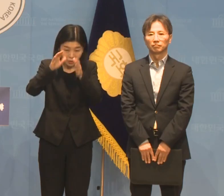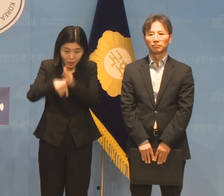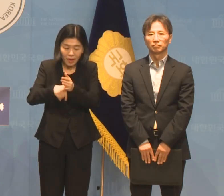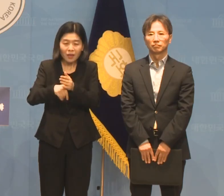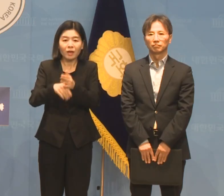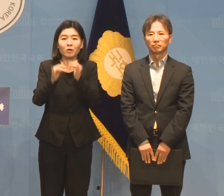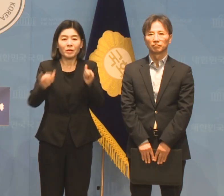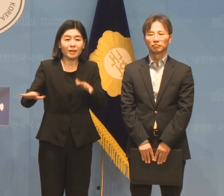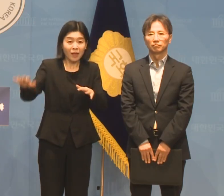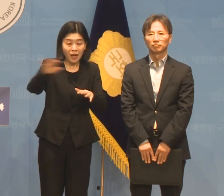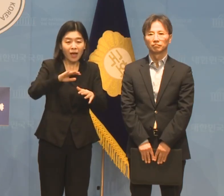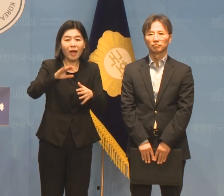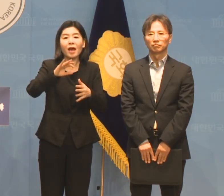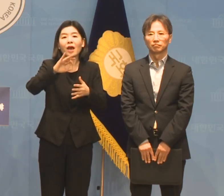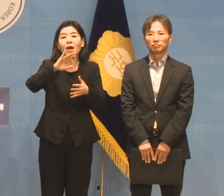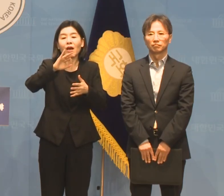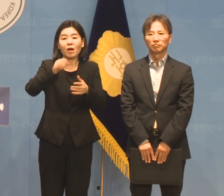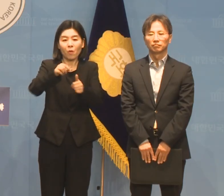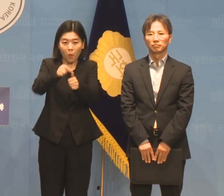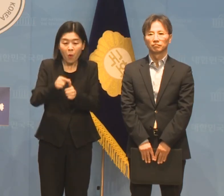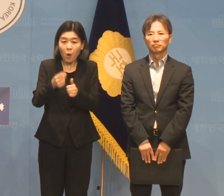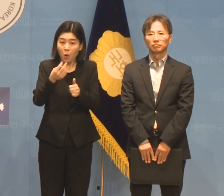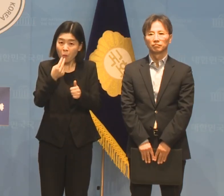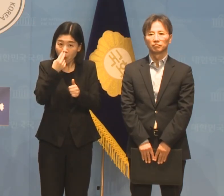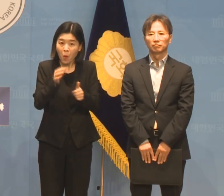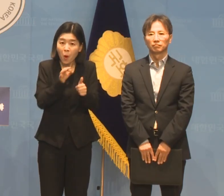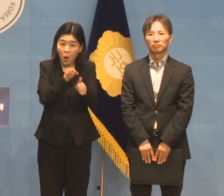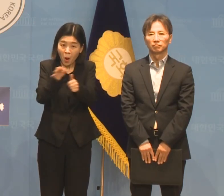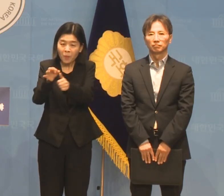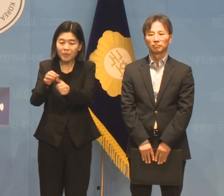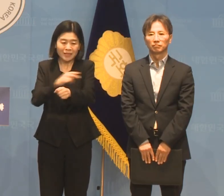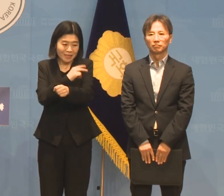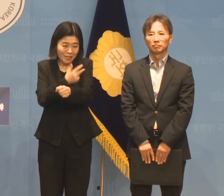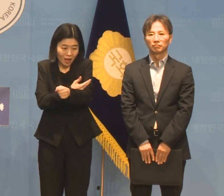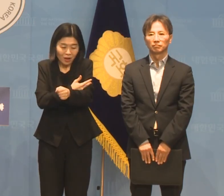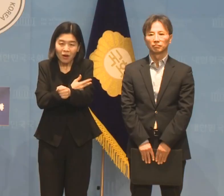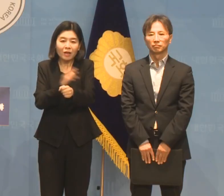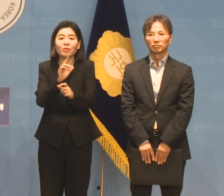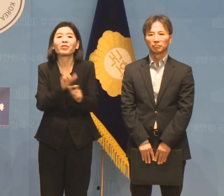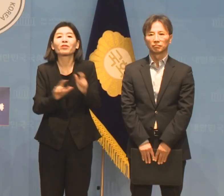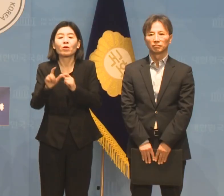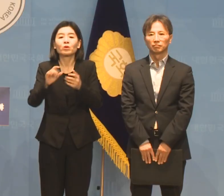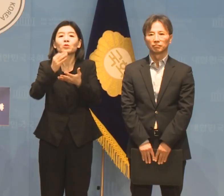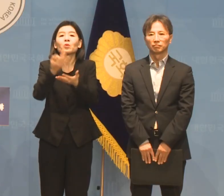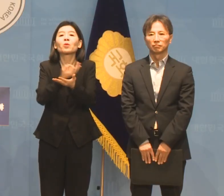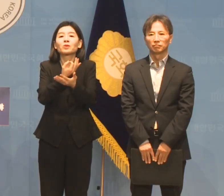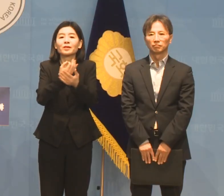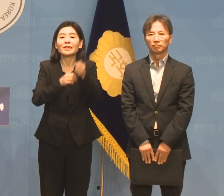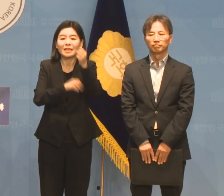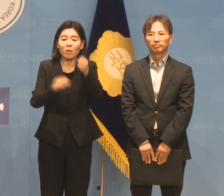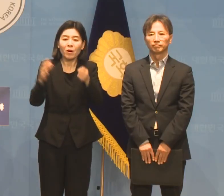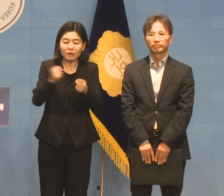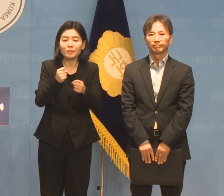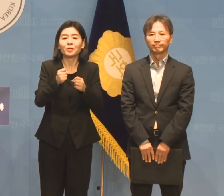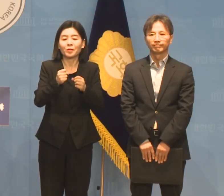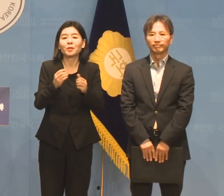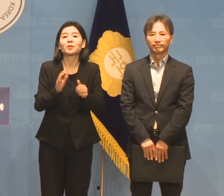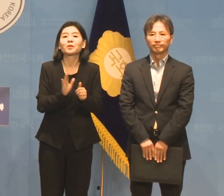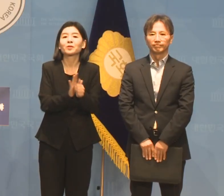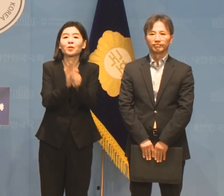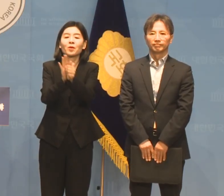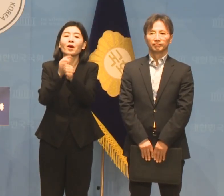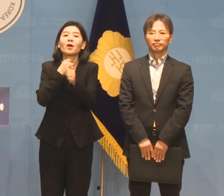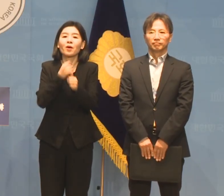자격 기반이 아닌 소득 기반의 전국민 소득보험으로 크게 발전시키겠습니다. 개인과 가족에게